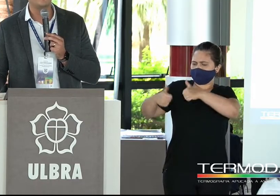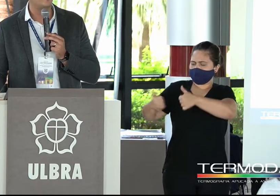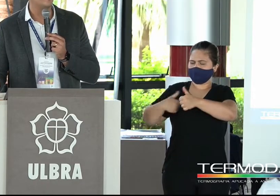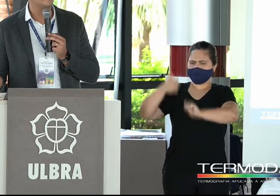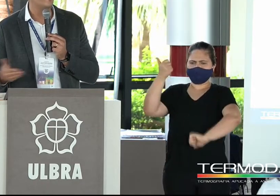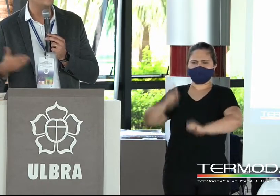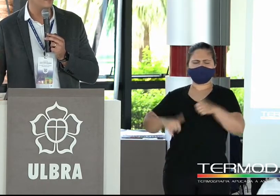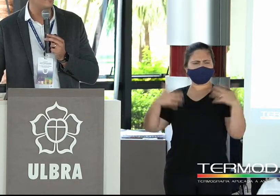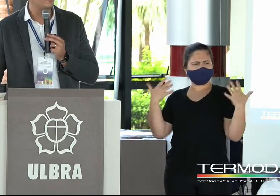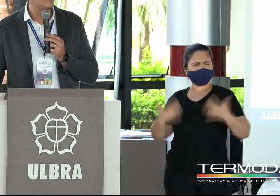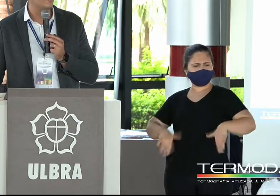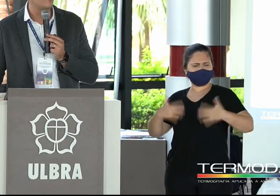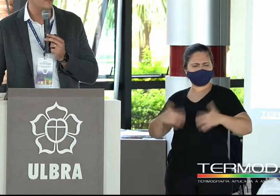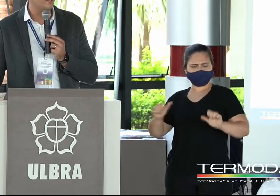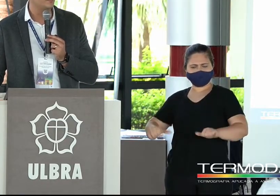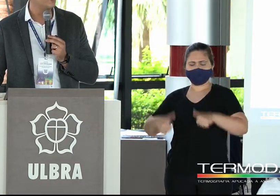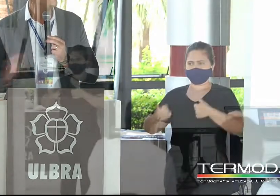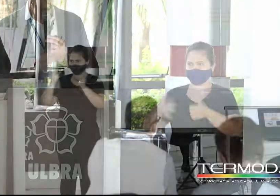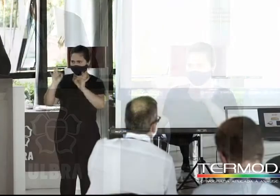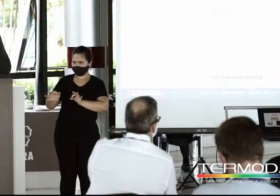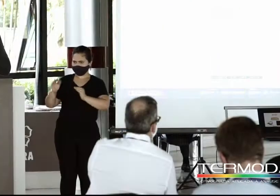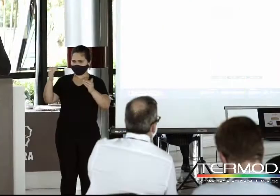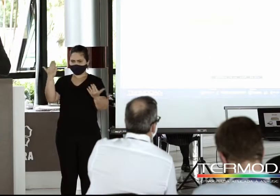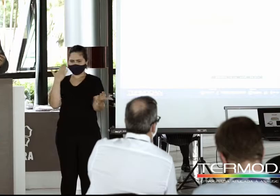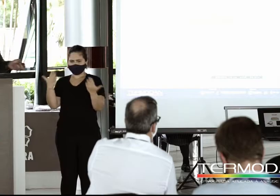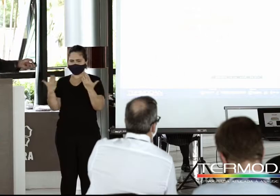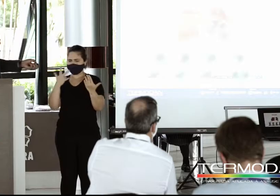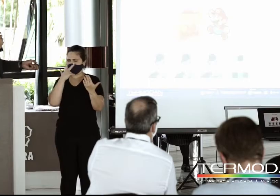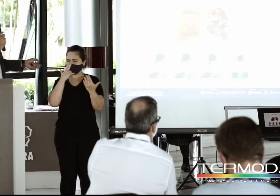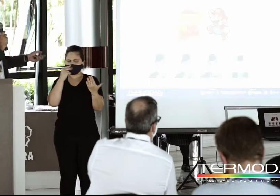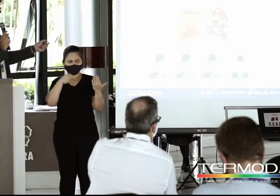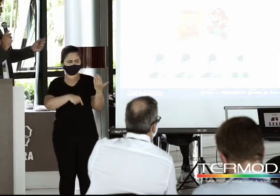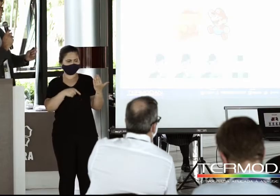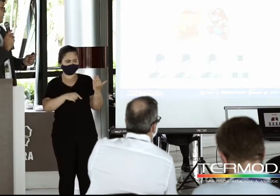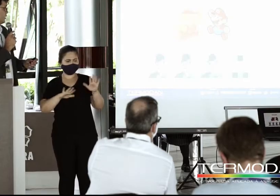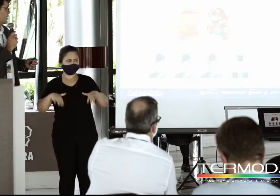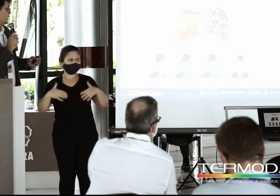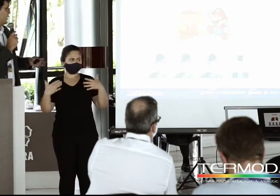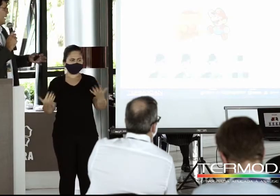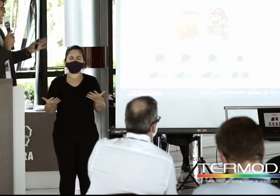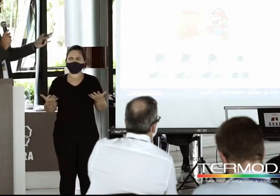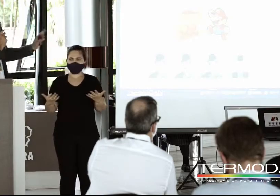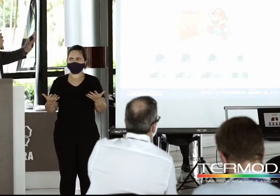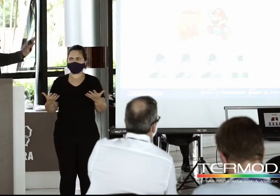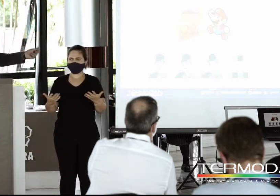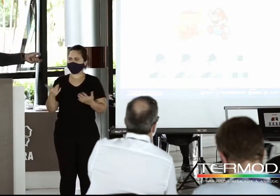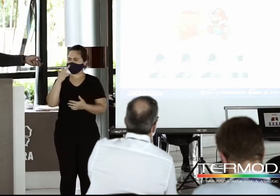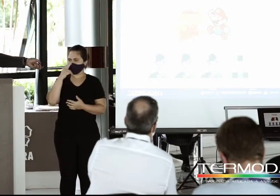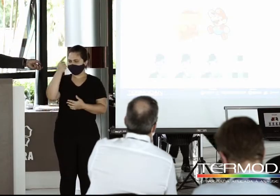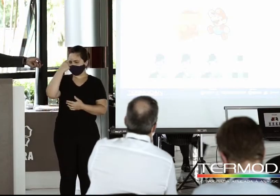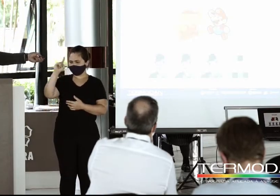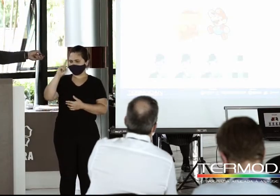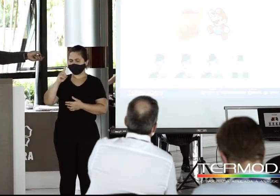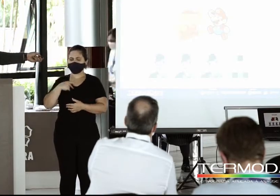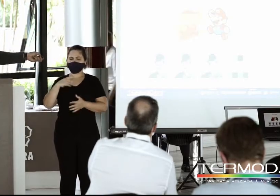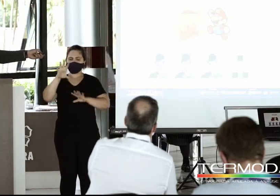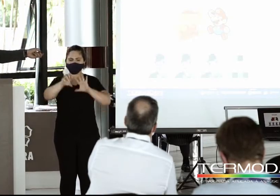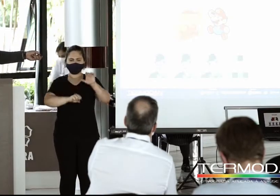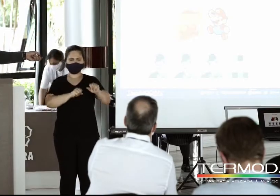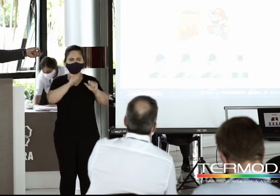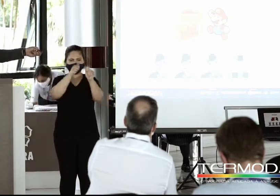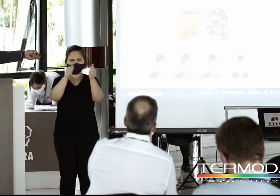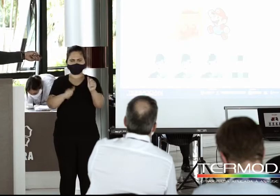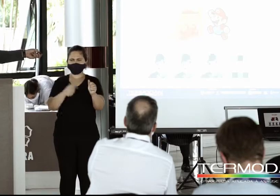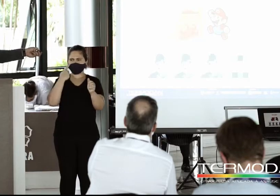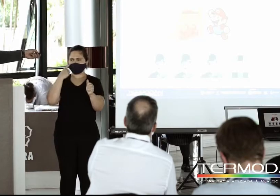muito melhor na câmera de melhor resolução, correto? Aqui é a mesma coisa. Então, é a mesma ideia. Então, se eu pegar essas imagens aqui,